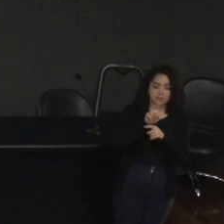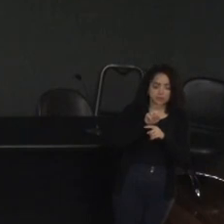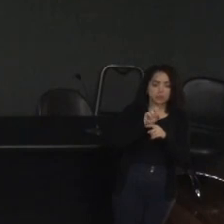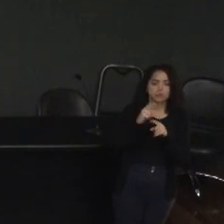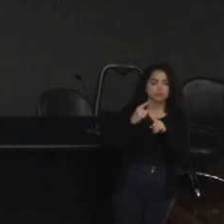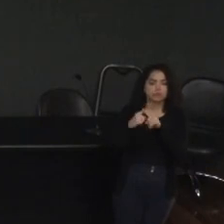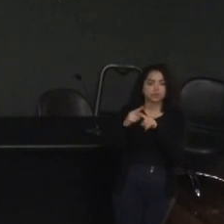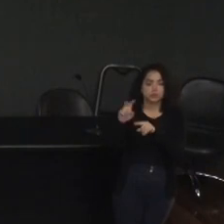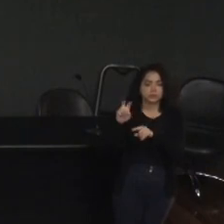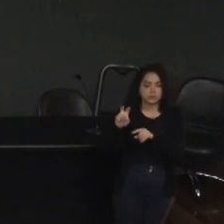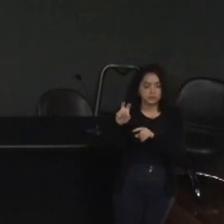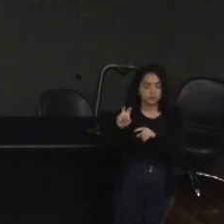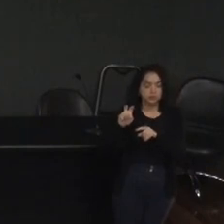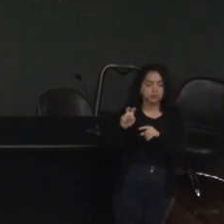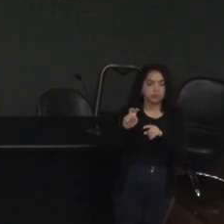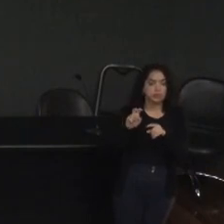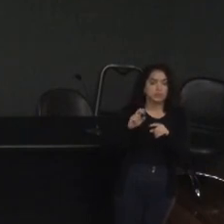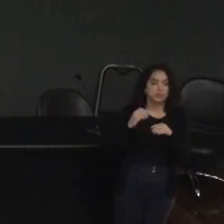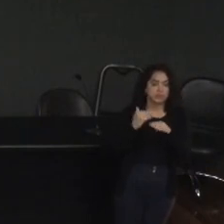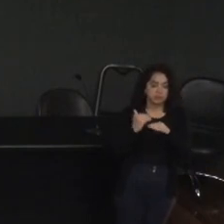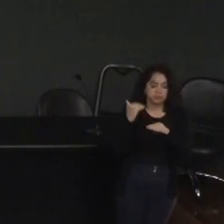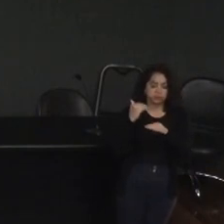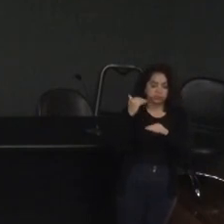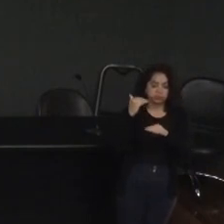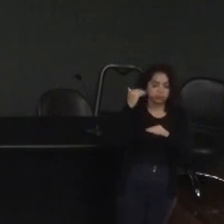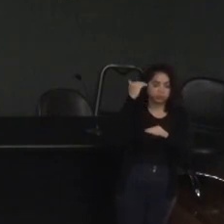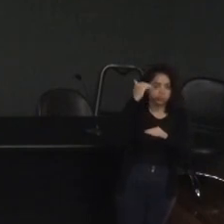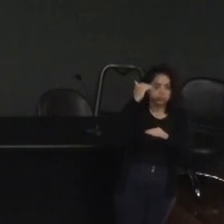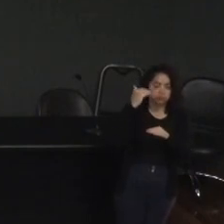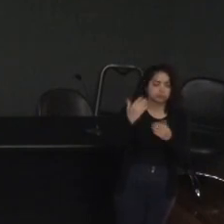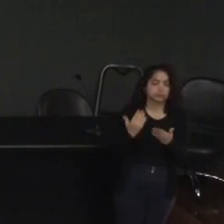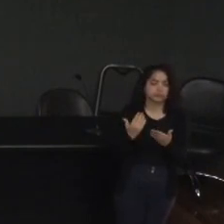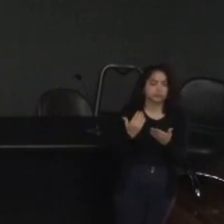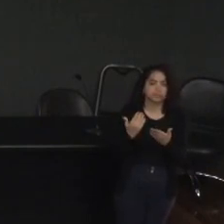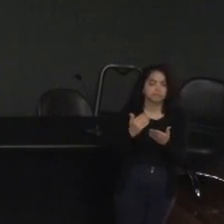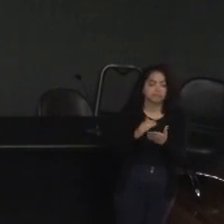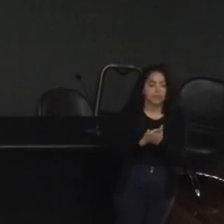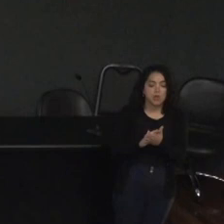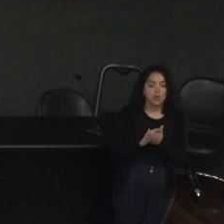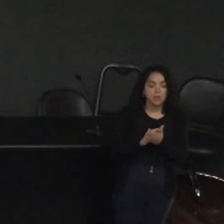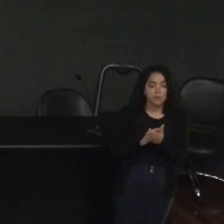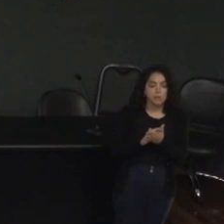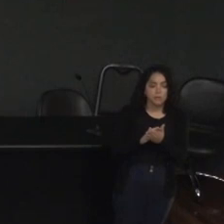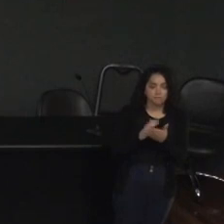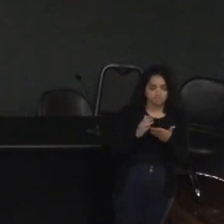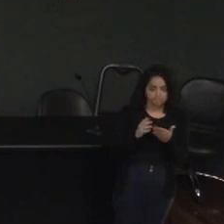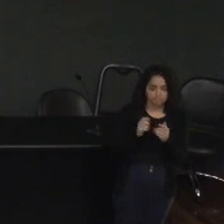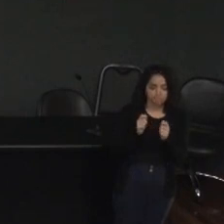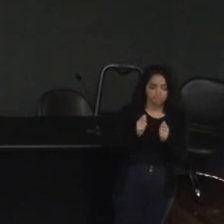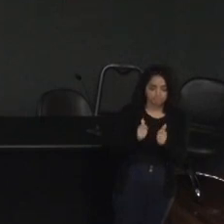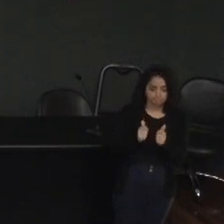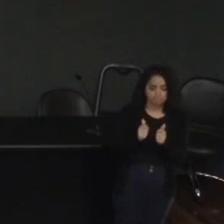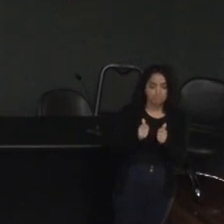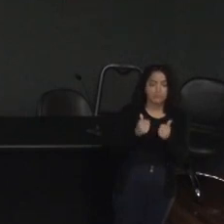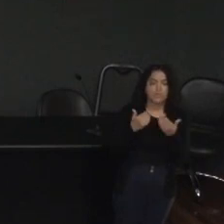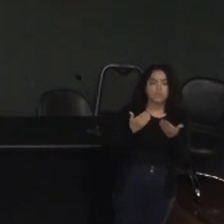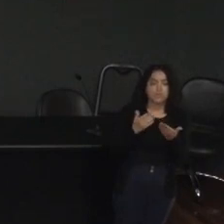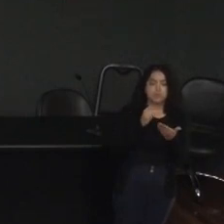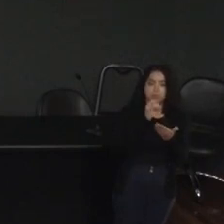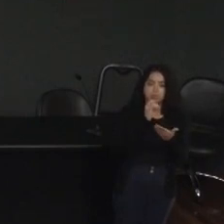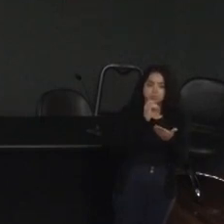cinco cinco níveis de impacto com cinco níveis de probabilidade beleza até aqui se eu por exemplo